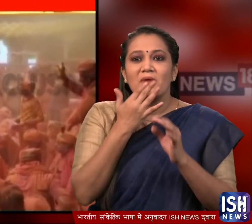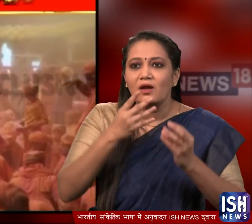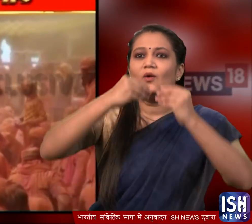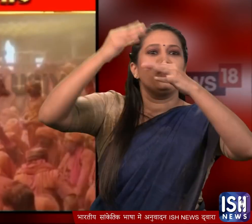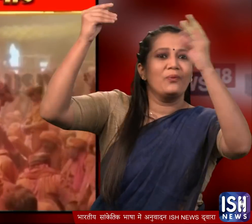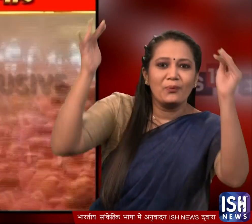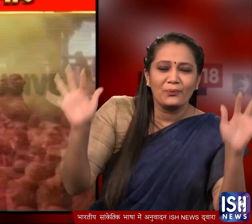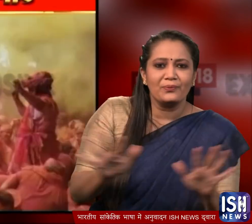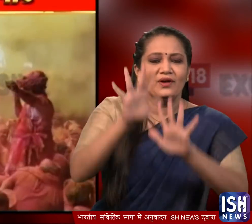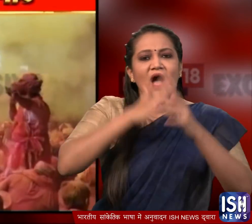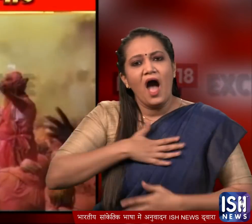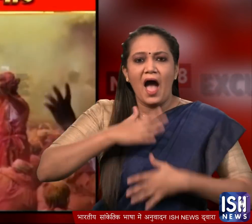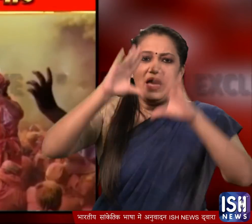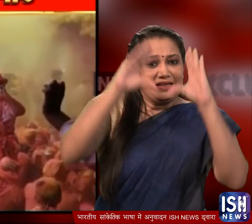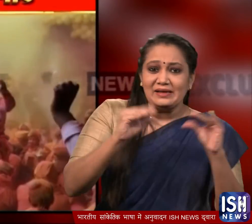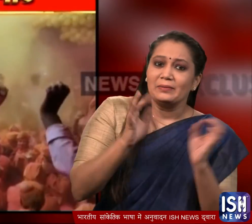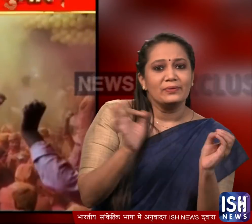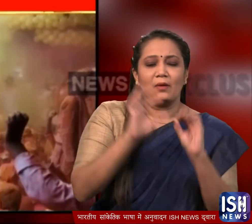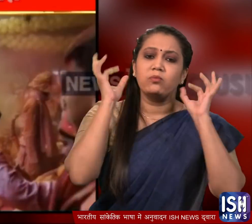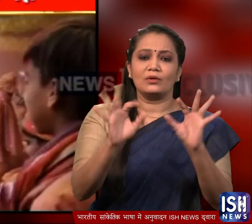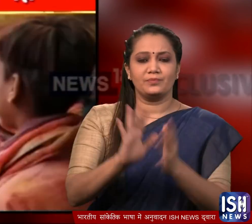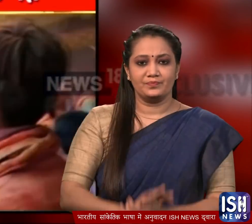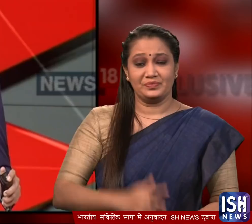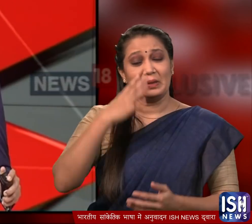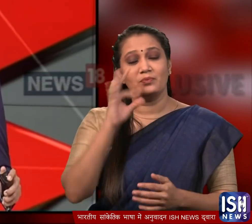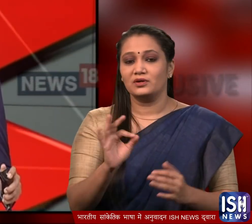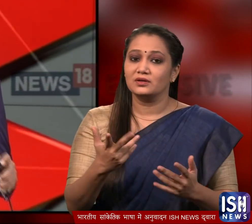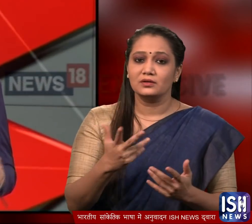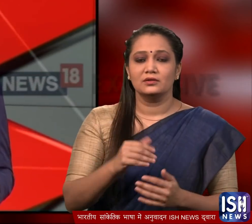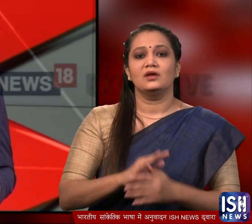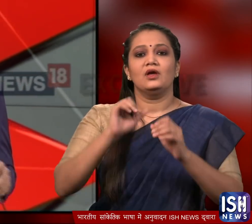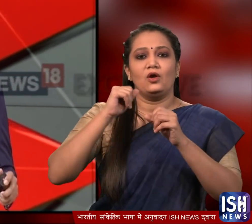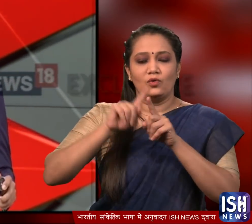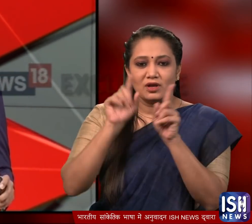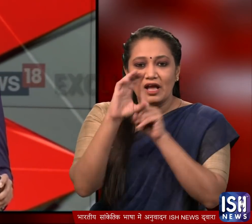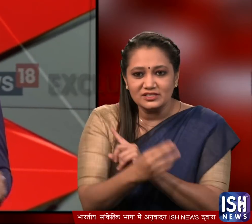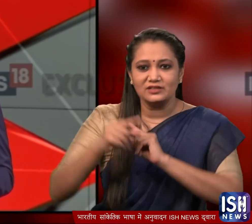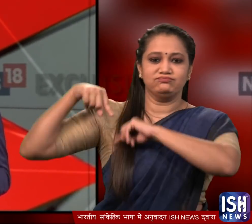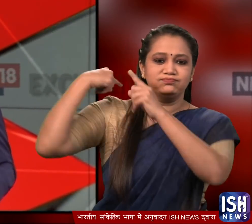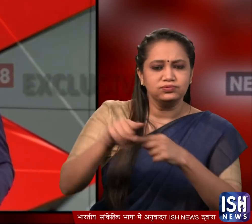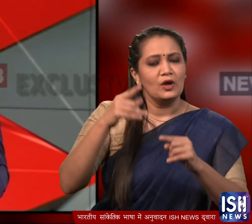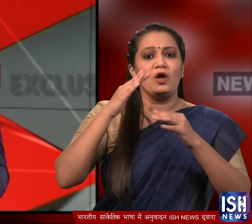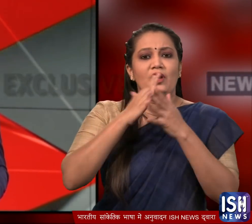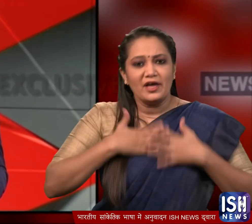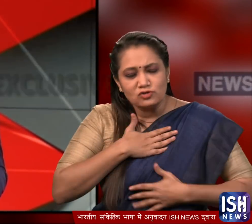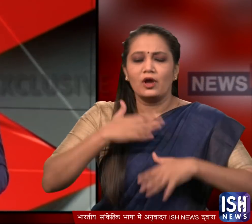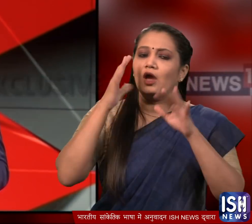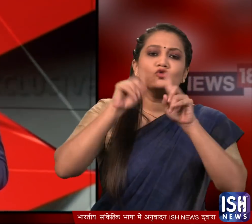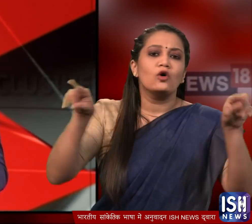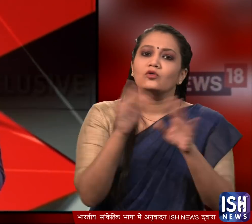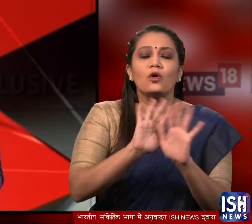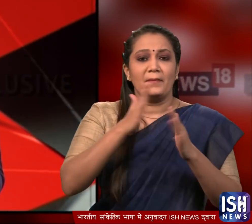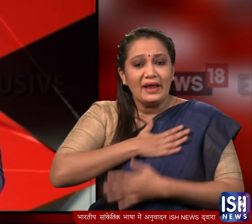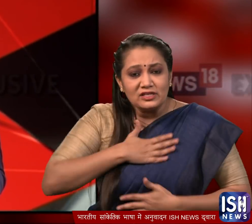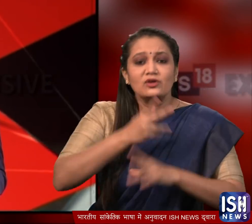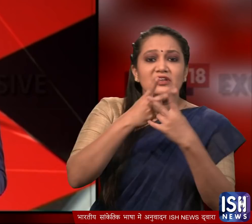हवा में उड़ रहे गुलाल ने लोगों के उत्साह को कम नहीं होने दिया। सौभाग्य की एक बात यह कि त्योहार, परंपरा और उत्सव मनाना गलत नहीं है, लेकिन उत्सव